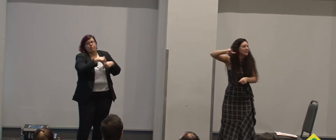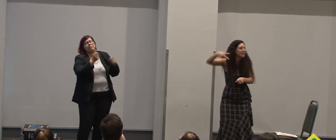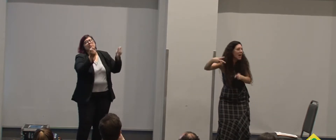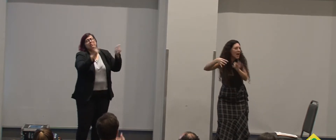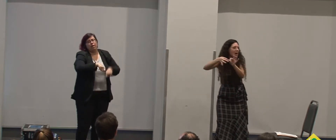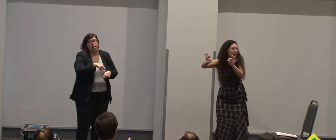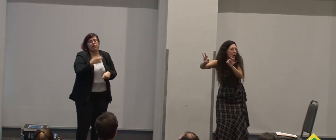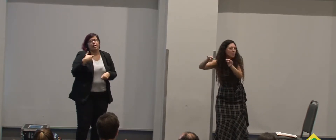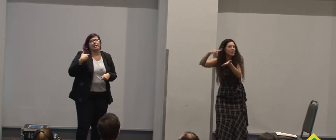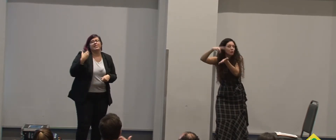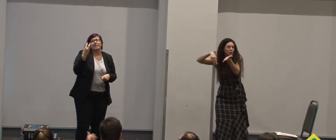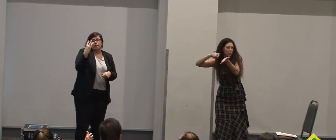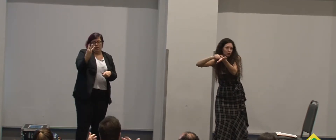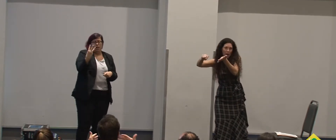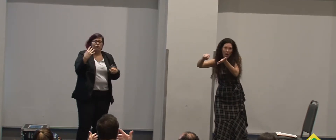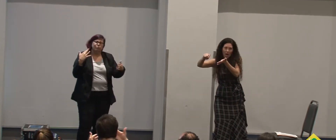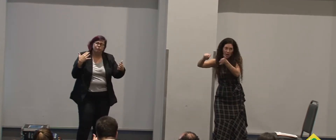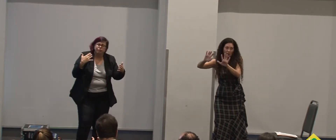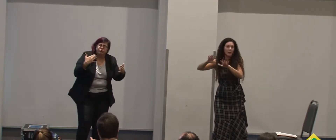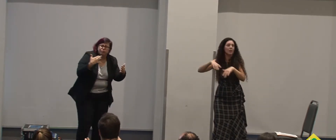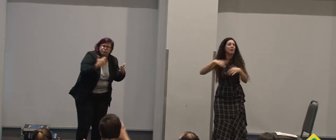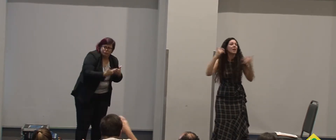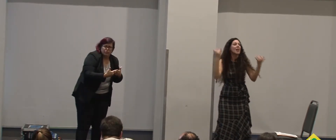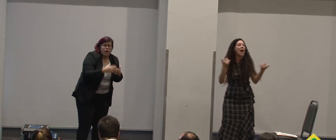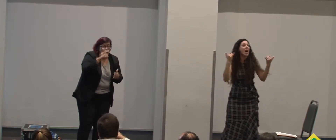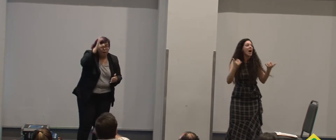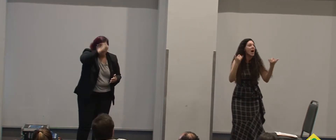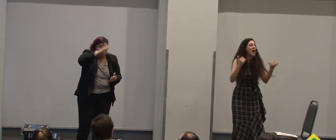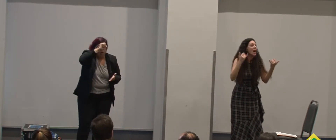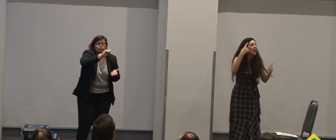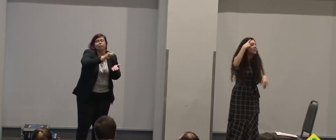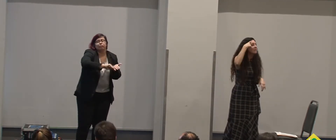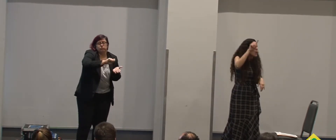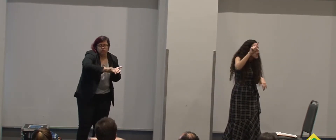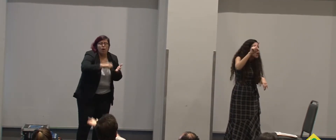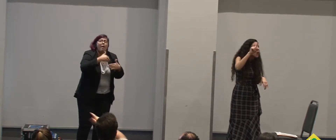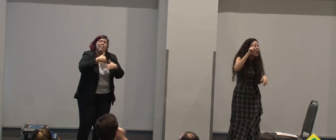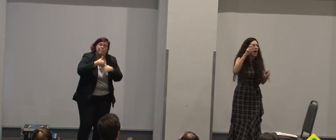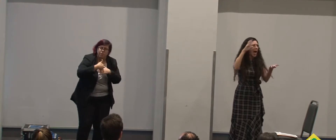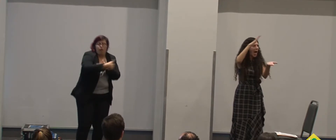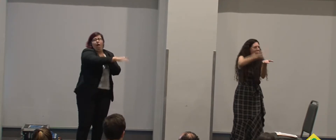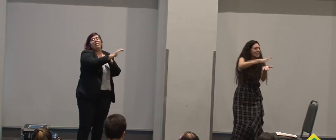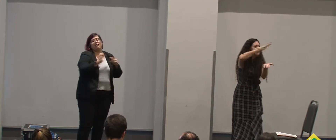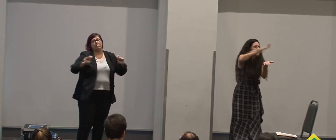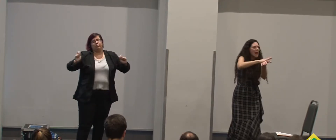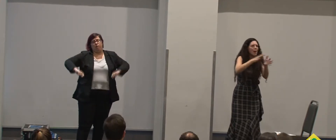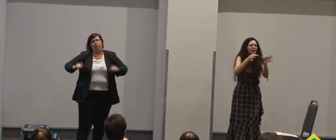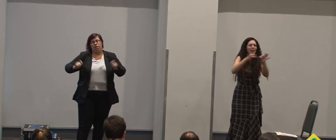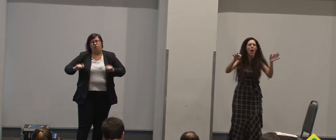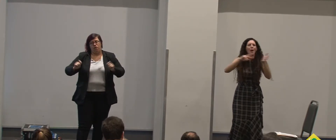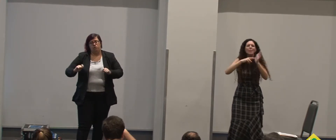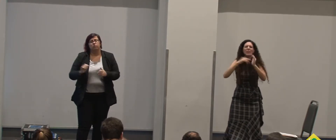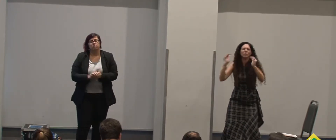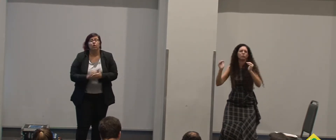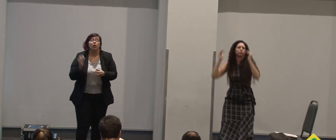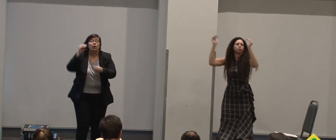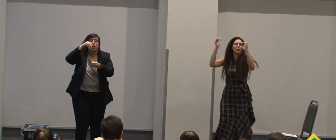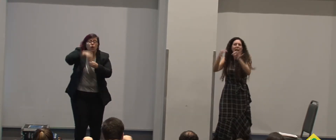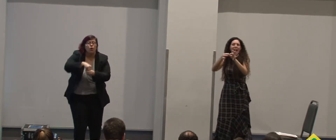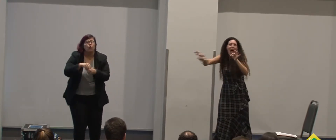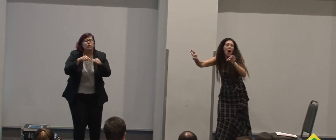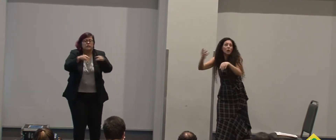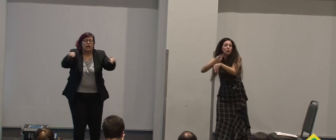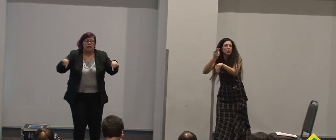escrita dessa língua. Por isso que é capaz. Dos 3 anos, isso vai se dando, se desenvolvendo,